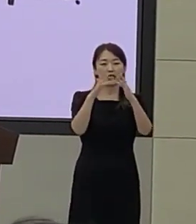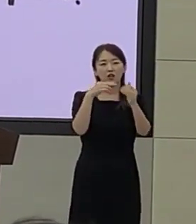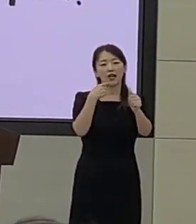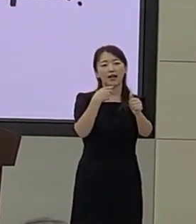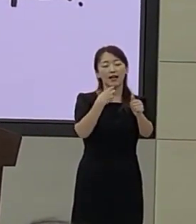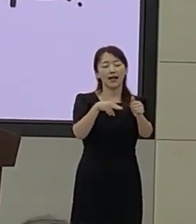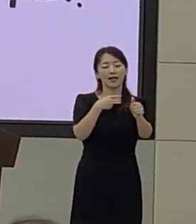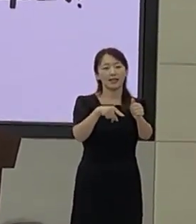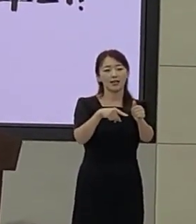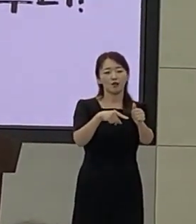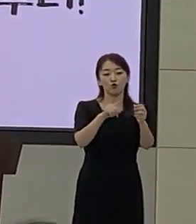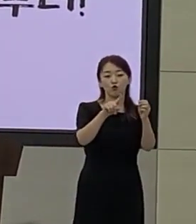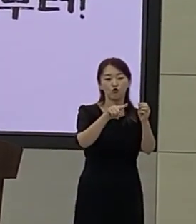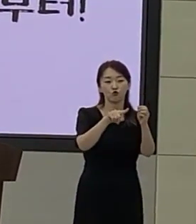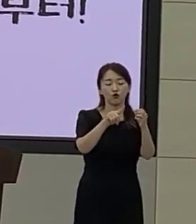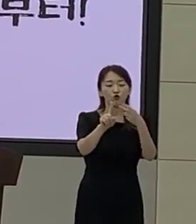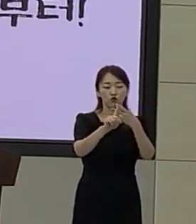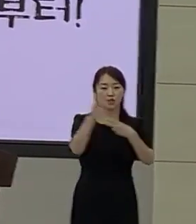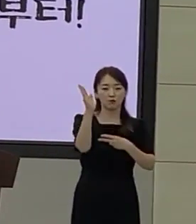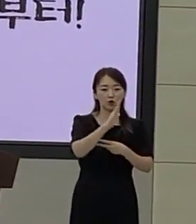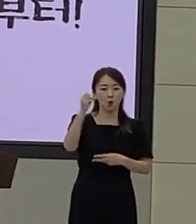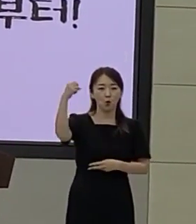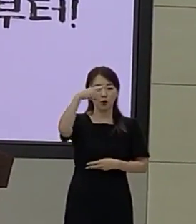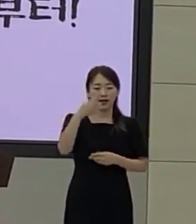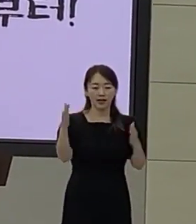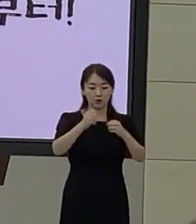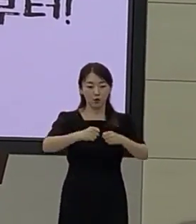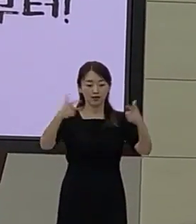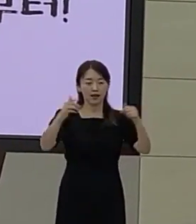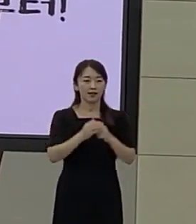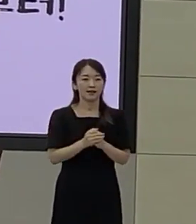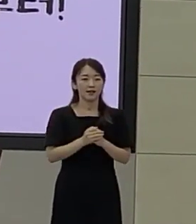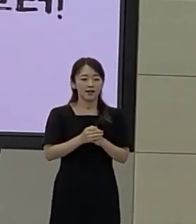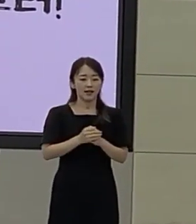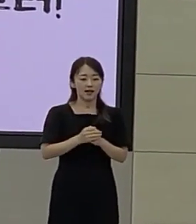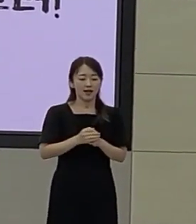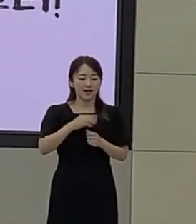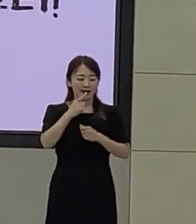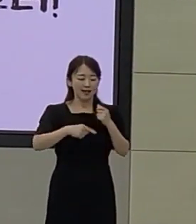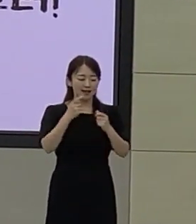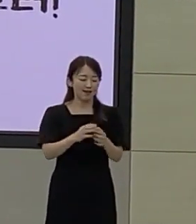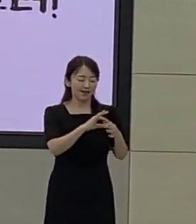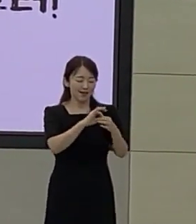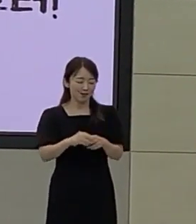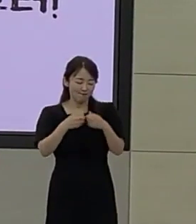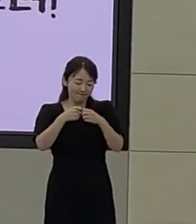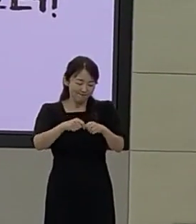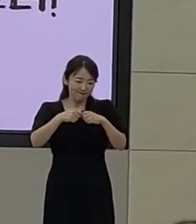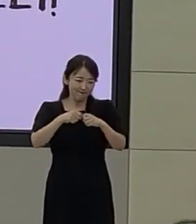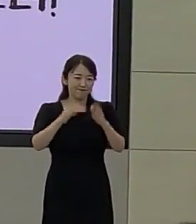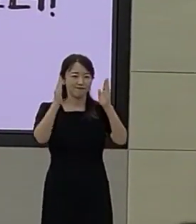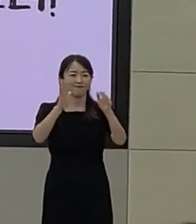강의는 중학교 1학년부터 고등학교 1학년까지 학대 시행해 365일